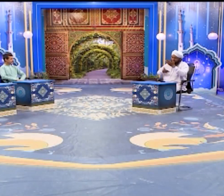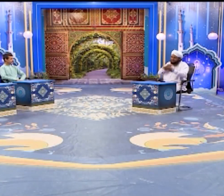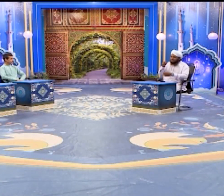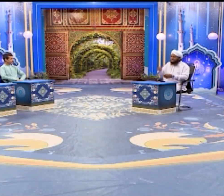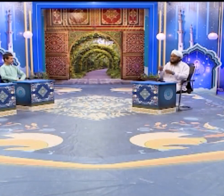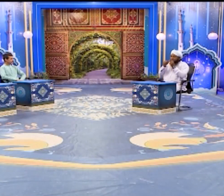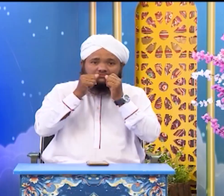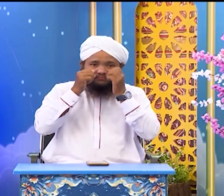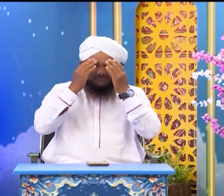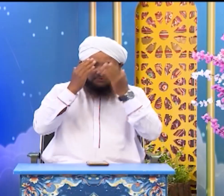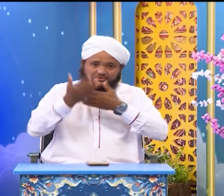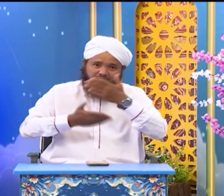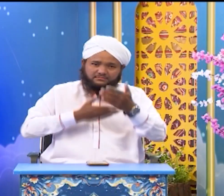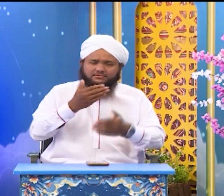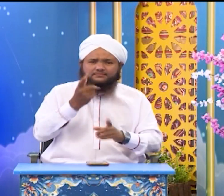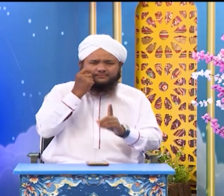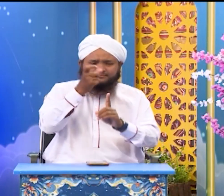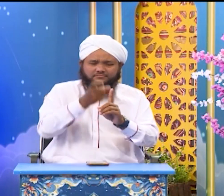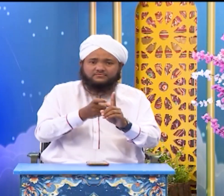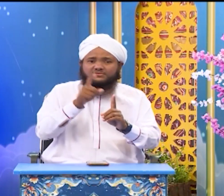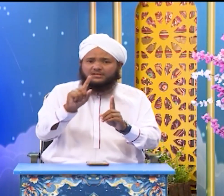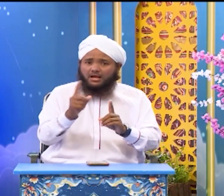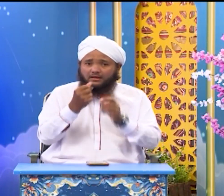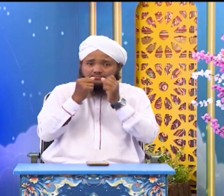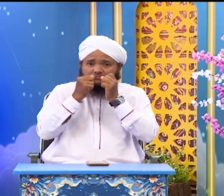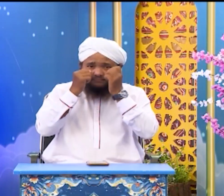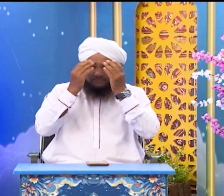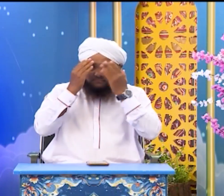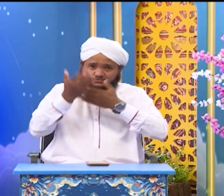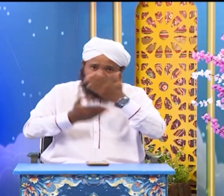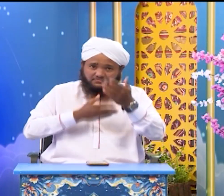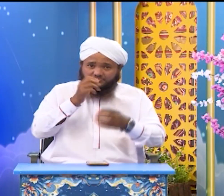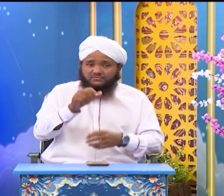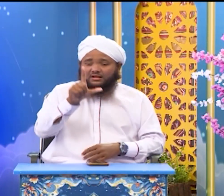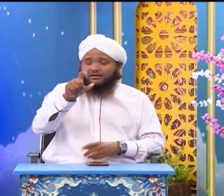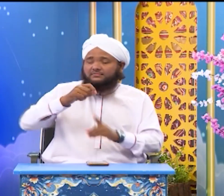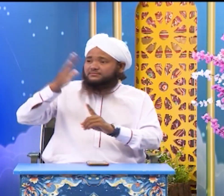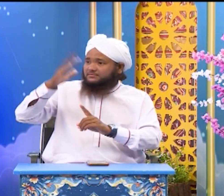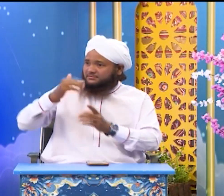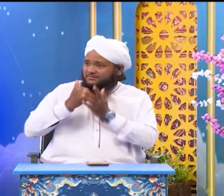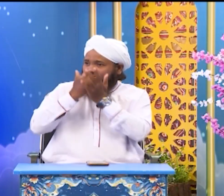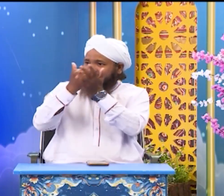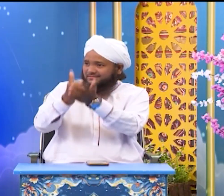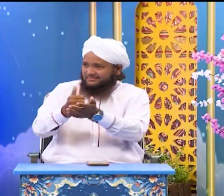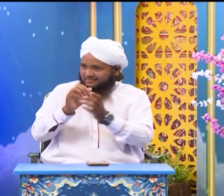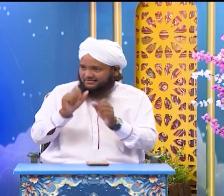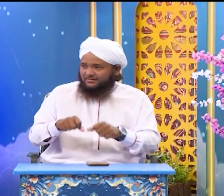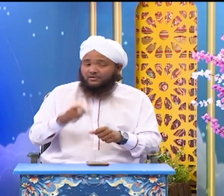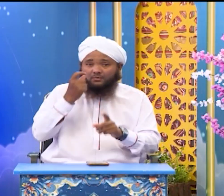کی فضیلت: جس نے مجھ پر ایک بار درود پاک پڑھا، اللہ پاک اس پر 10 رحمتیں نازل فرماتا ہے، اور جو مجھ پر 10